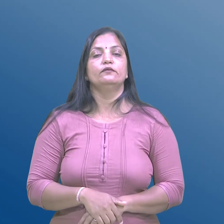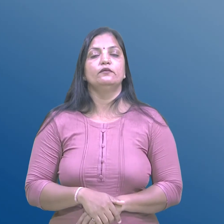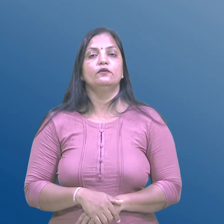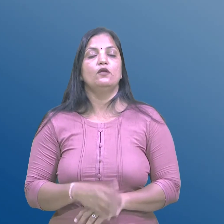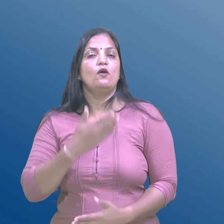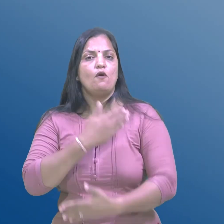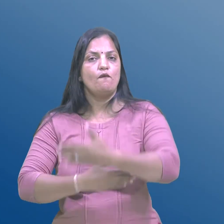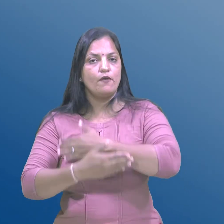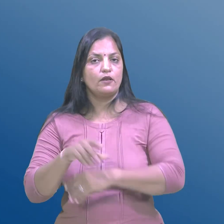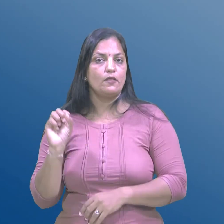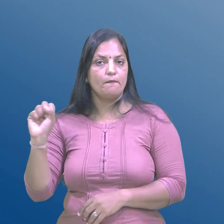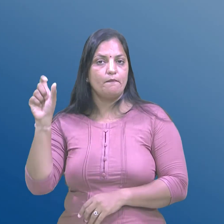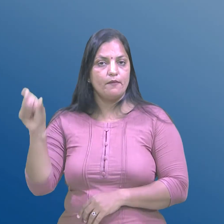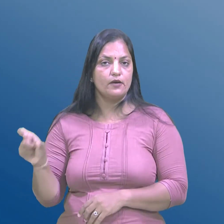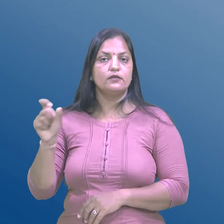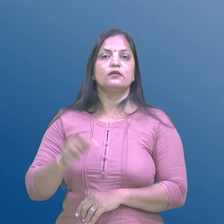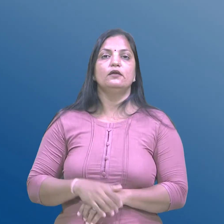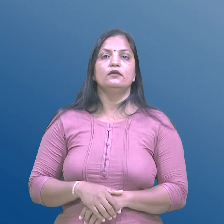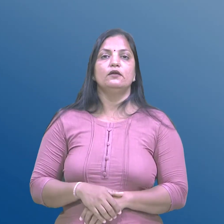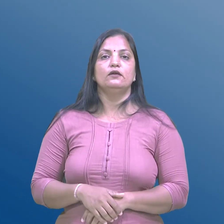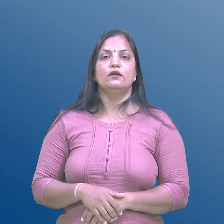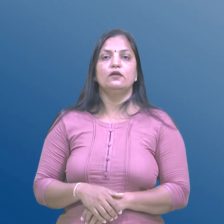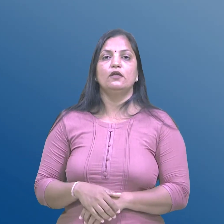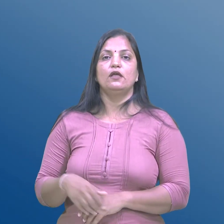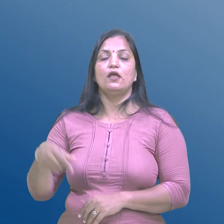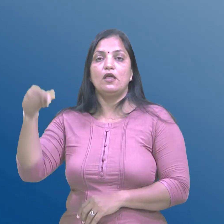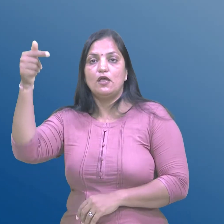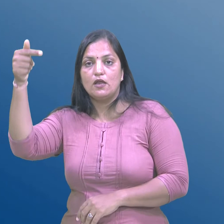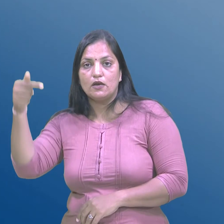વિકલાંગતા ધરાવતી વ્યક્તિઓની વિગતોના રેકોર્ડની જાળવણી કરશે